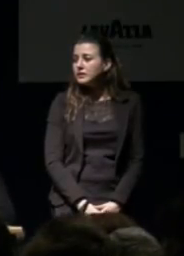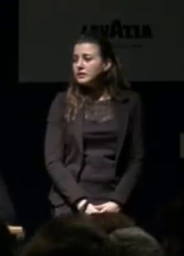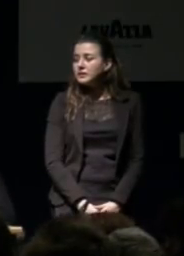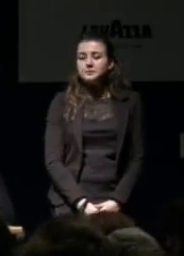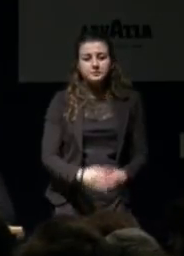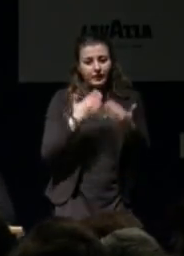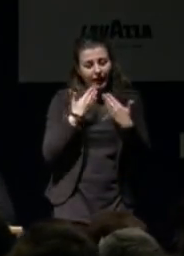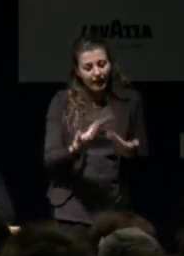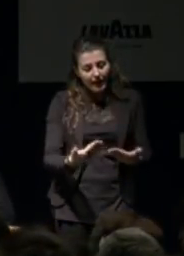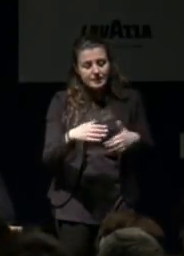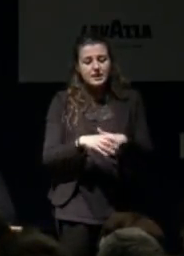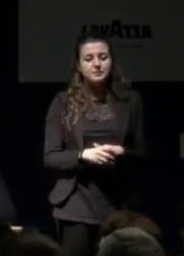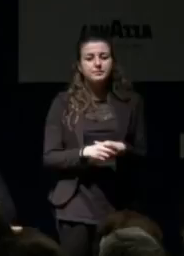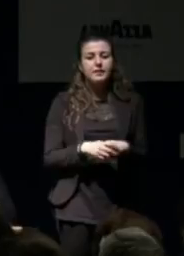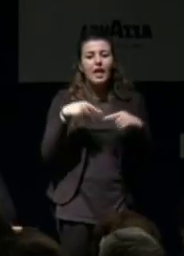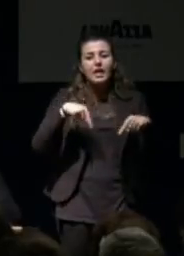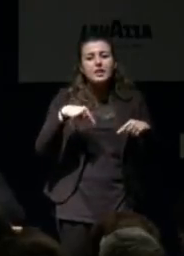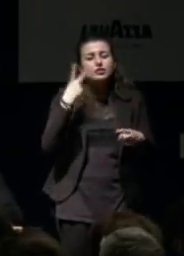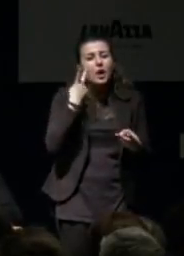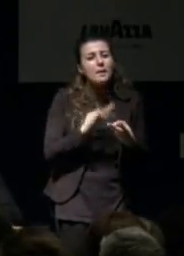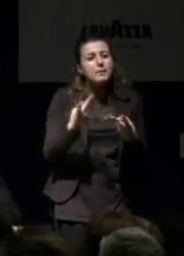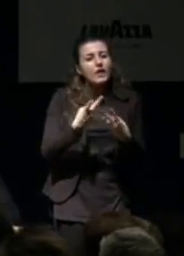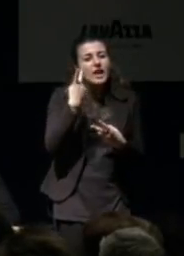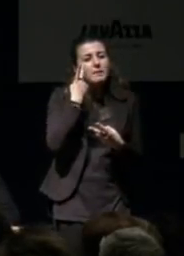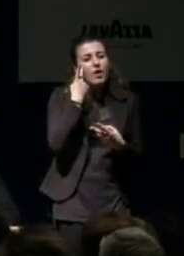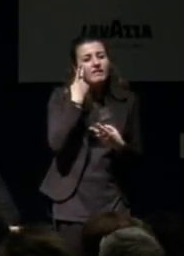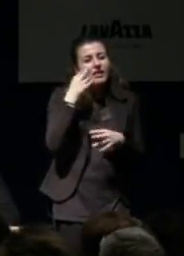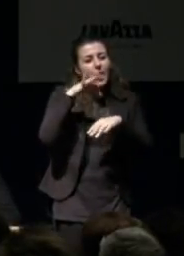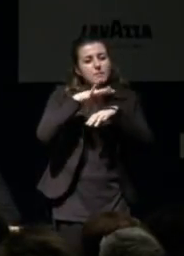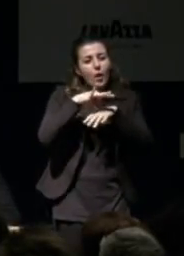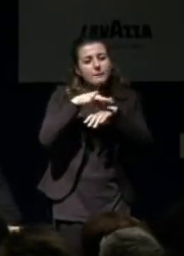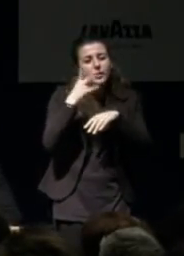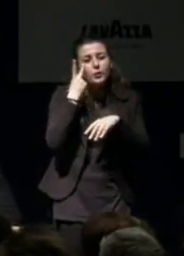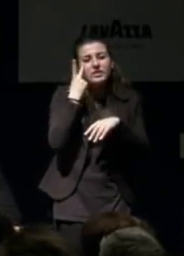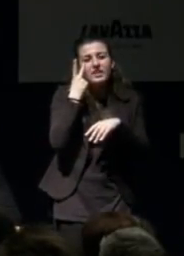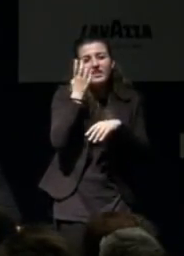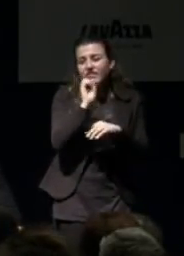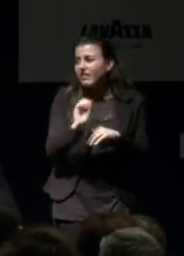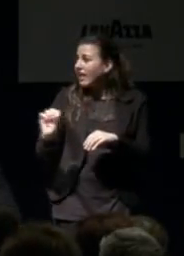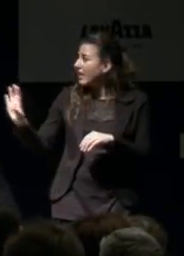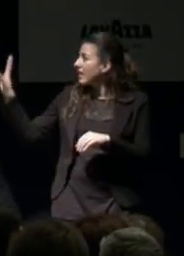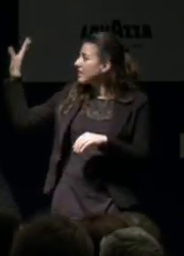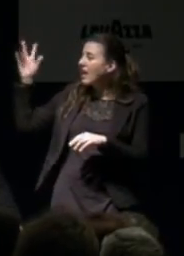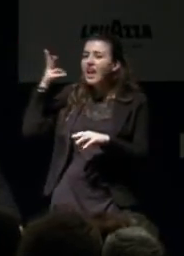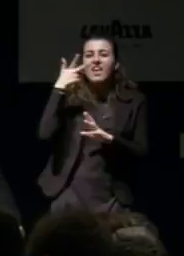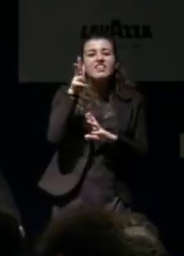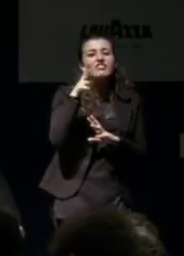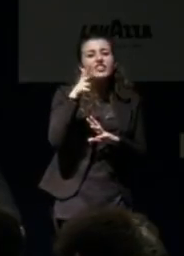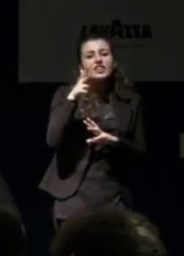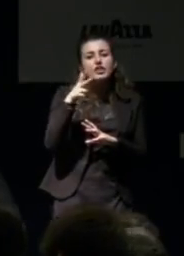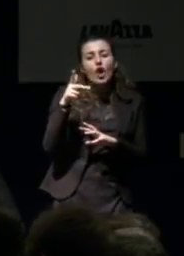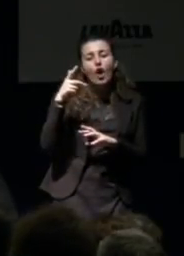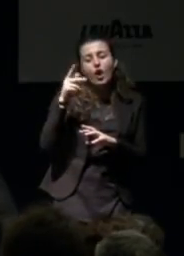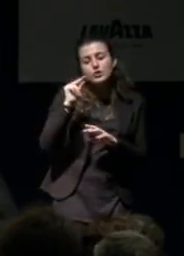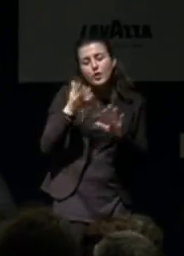grazie e adesso proviamo abbiamo credo ancora qualche minuto per provare a vedere finalmente il video del liceo archita e